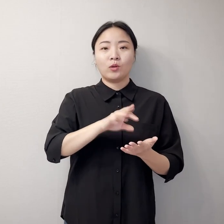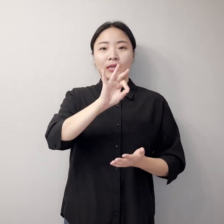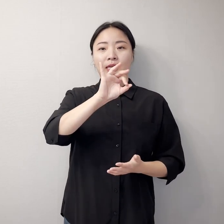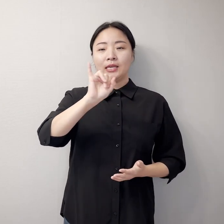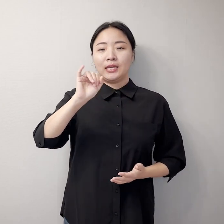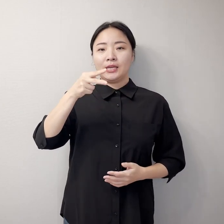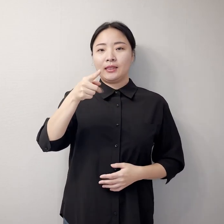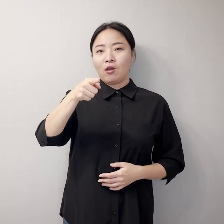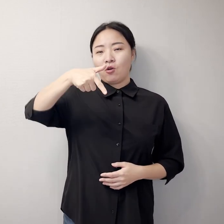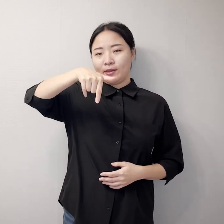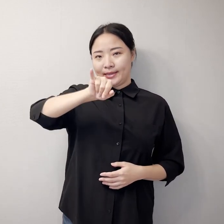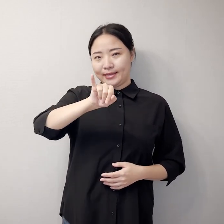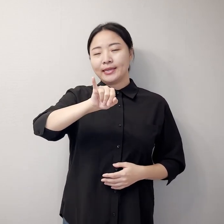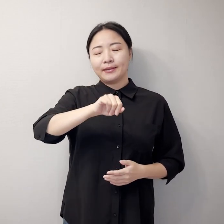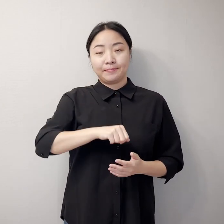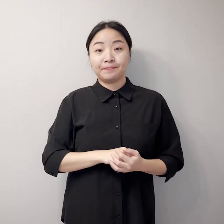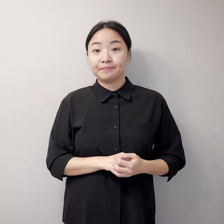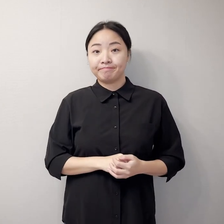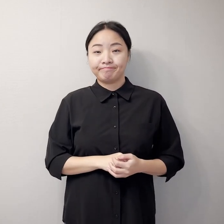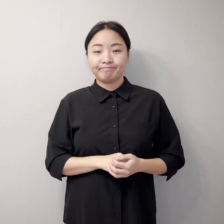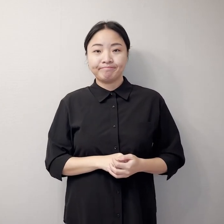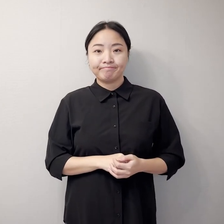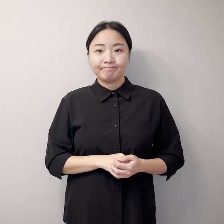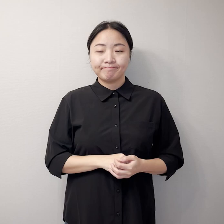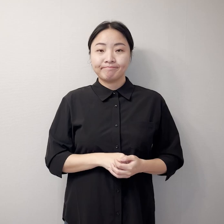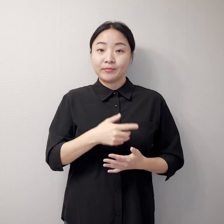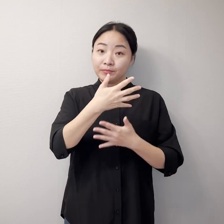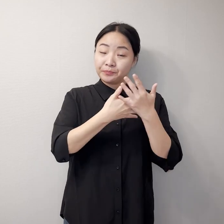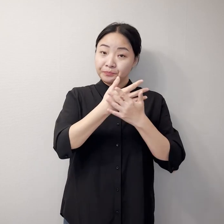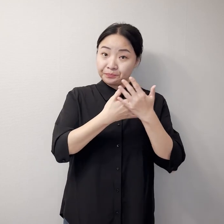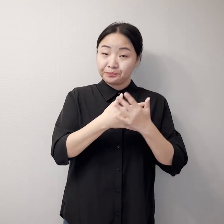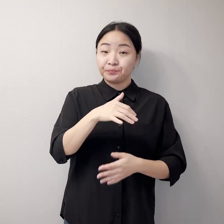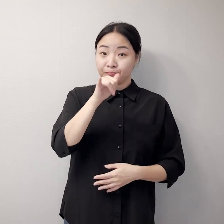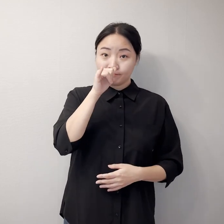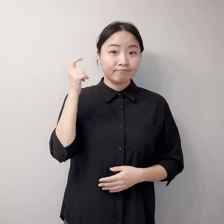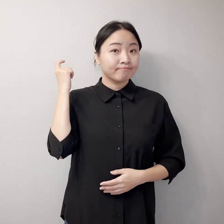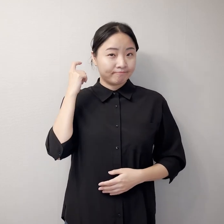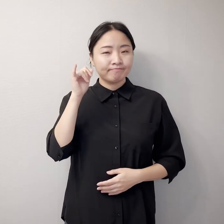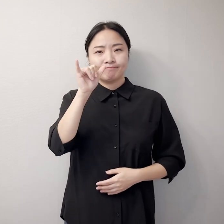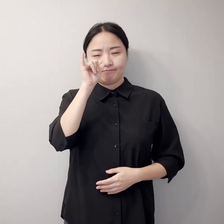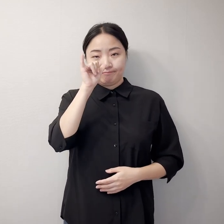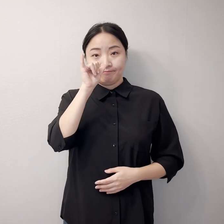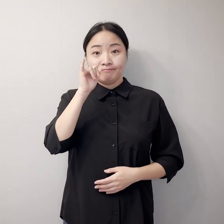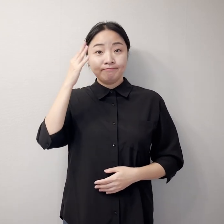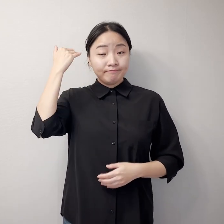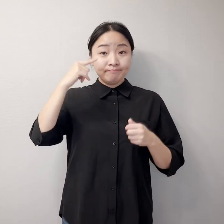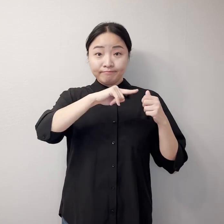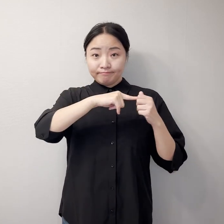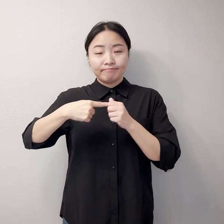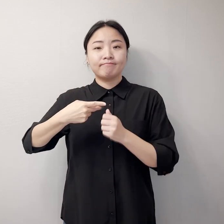더 기인은 영상과 소리로 구성되어 있으며 별도 자막이 없습니다